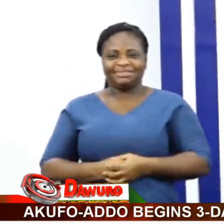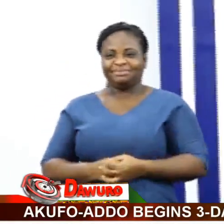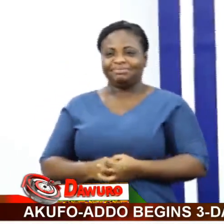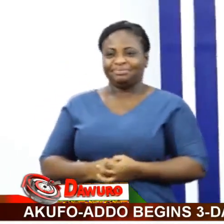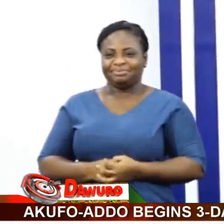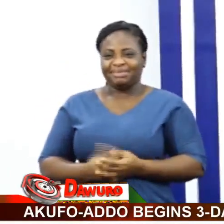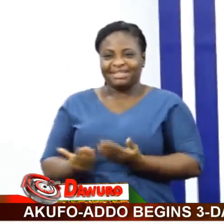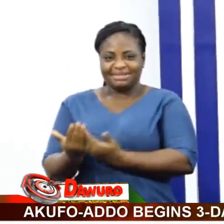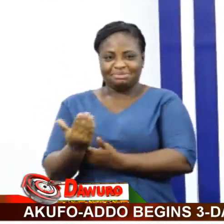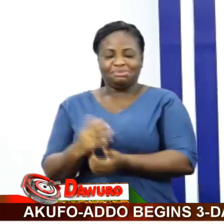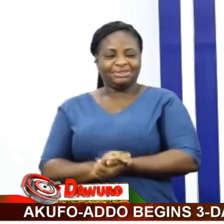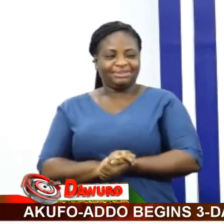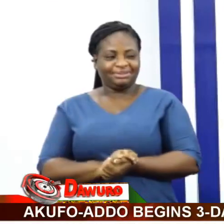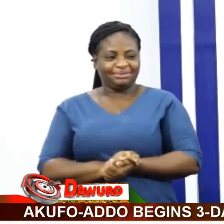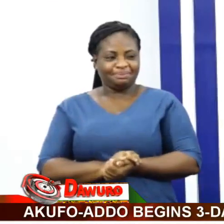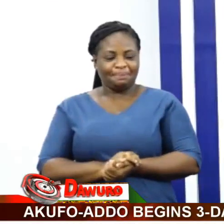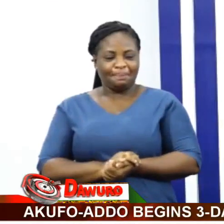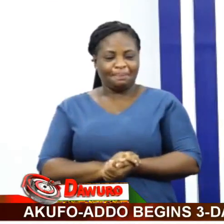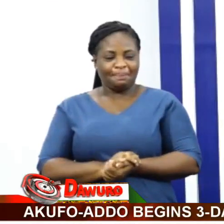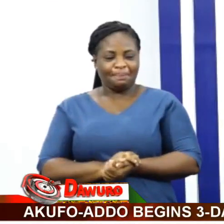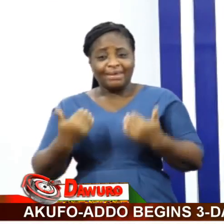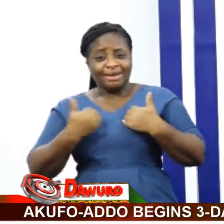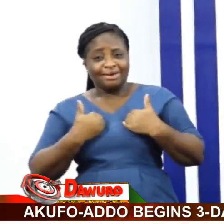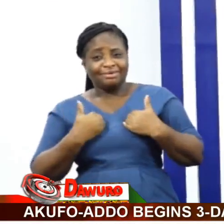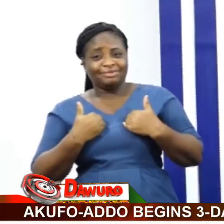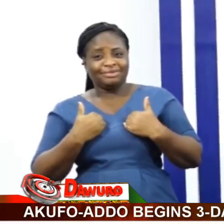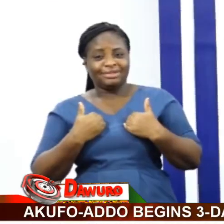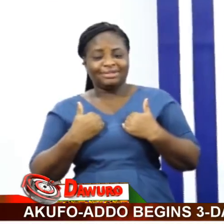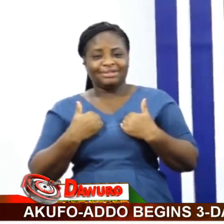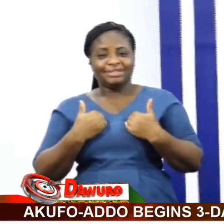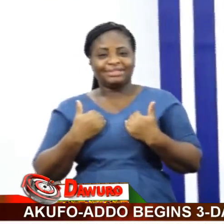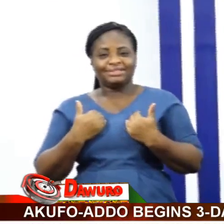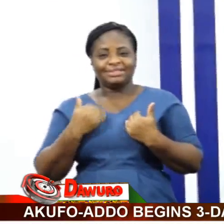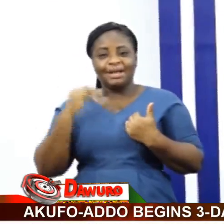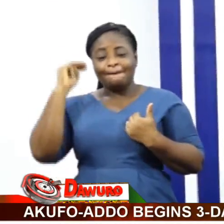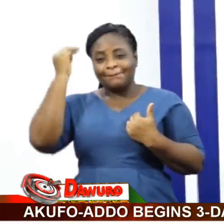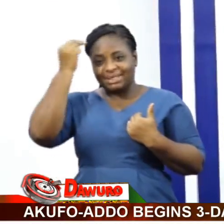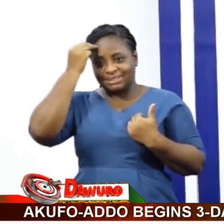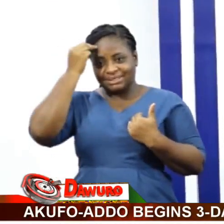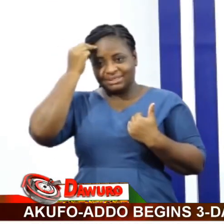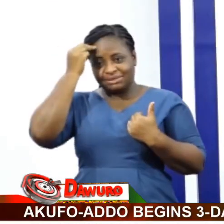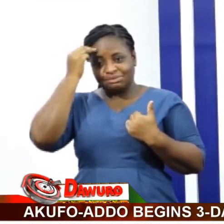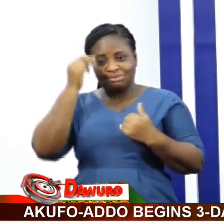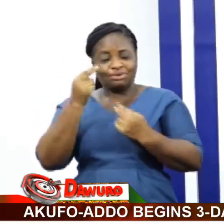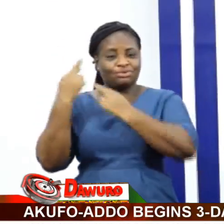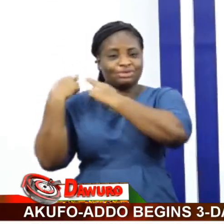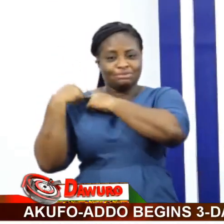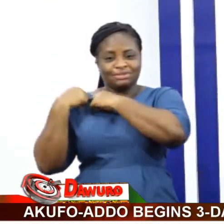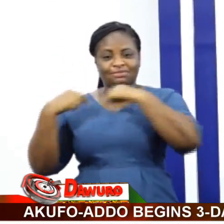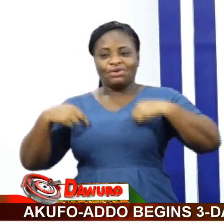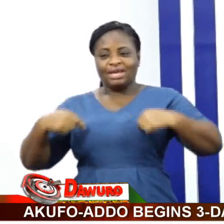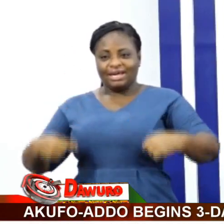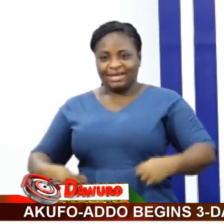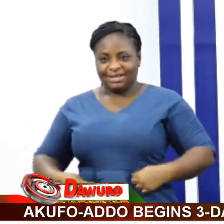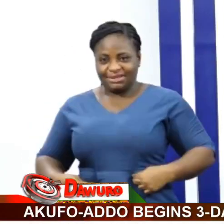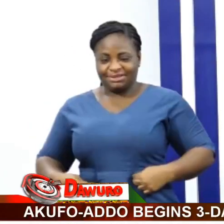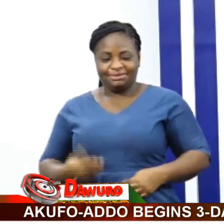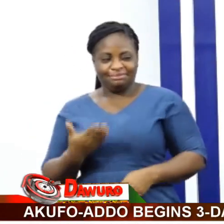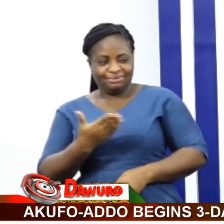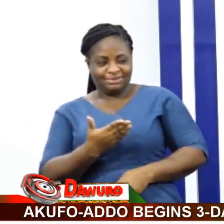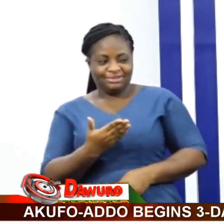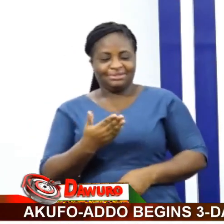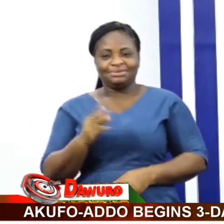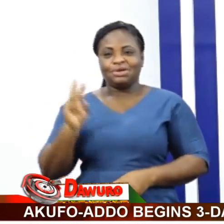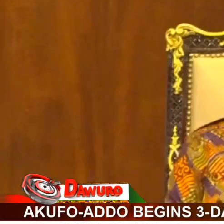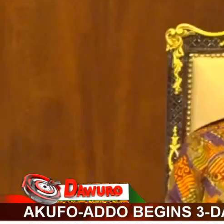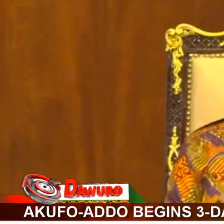nansansi e mudieno Ombe tumidi womu wajimu bina abuwa Hama adreni febye wasa omofa Nomu to atuwa adreni ema pa eguwa kwaansono Oma se